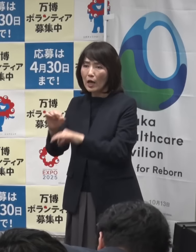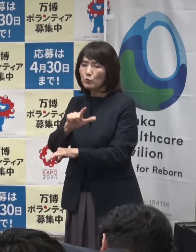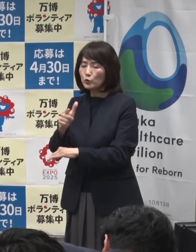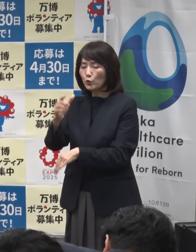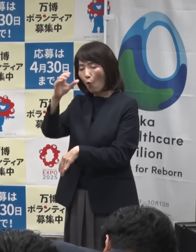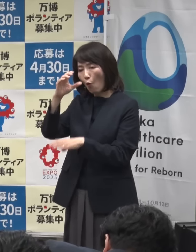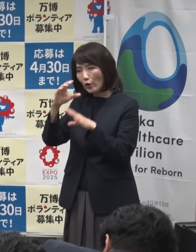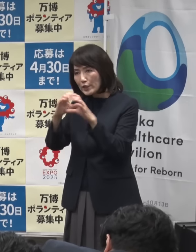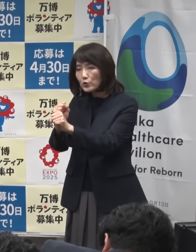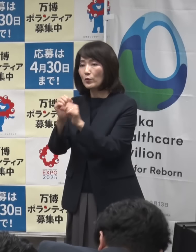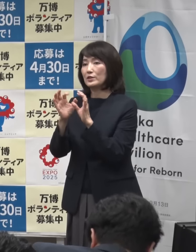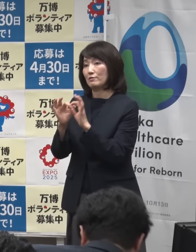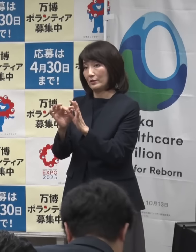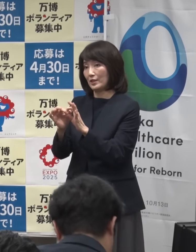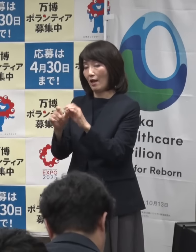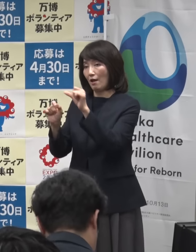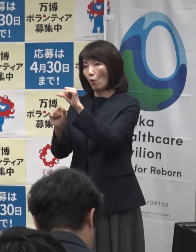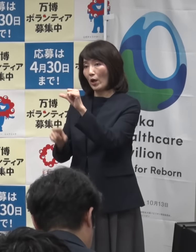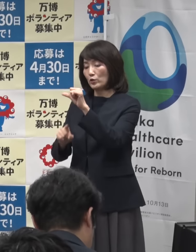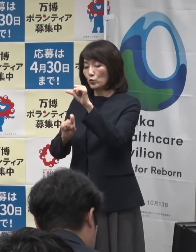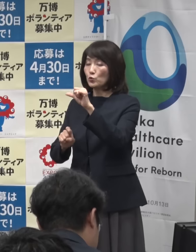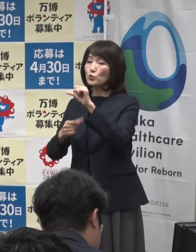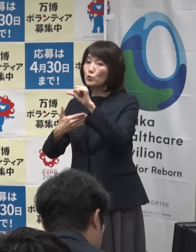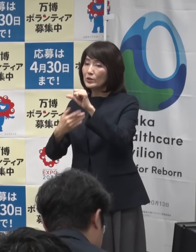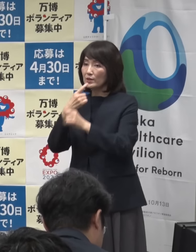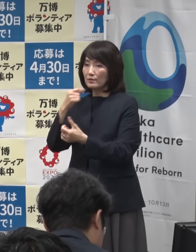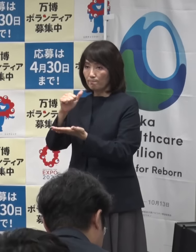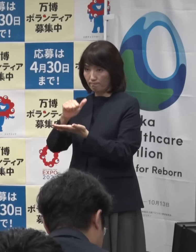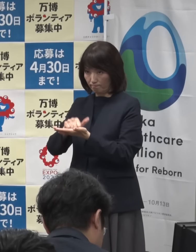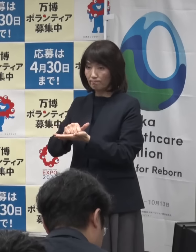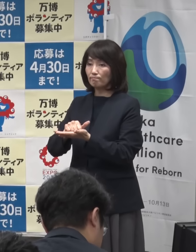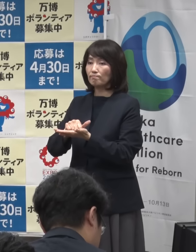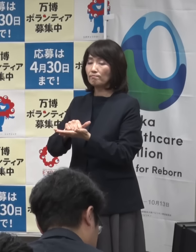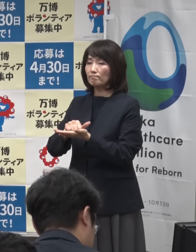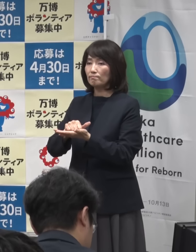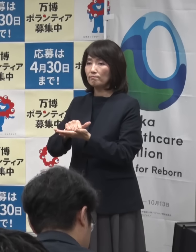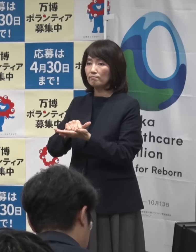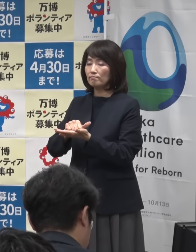ことということで、5月19日の日曜日に